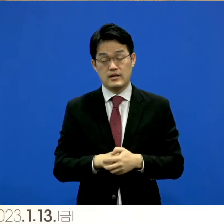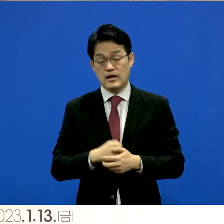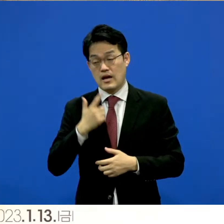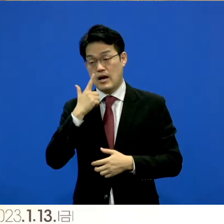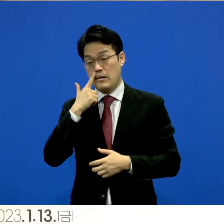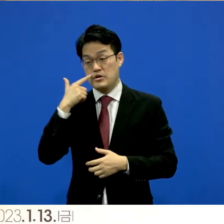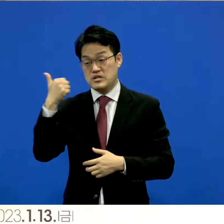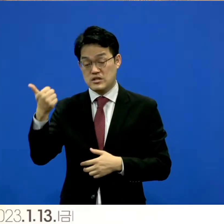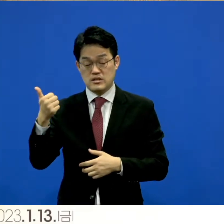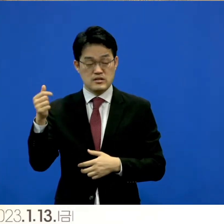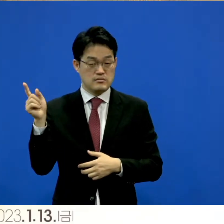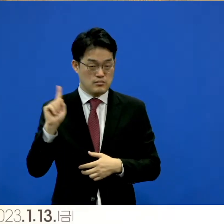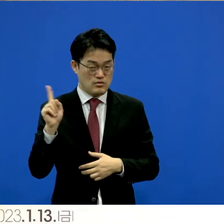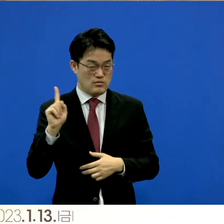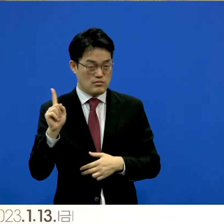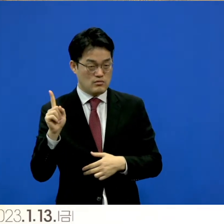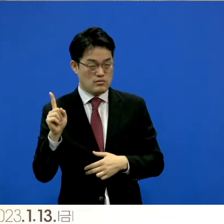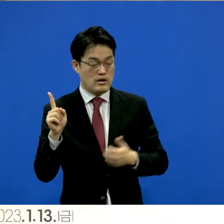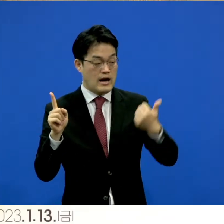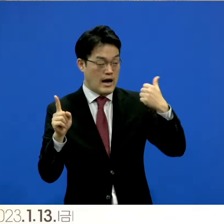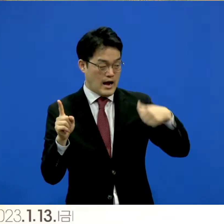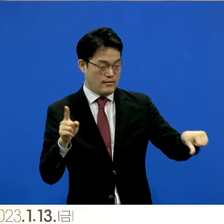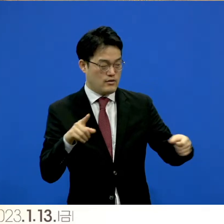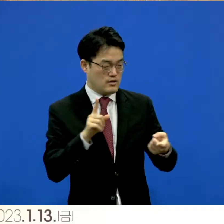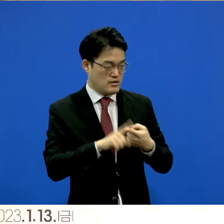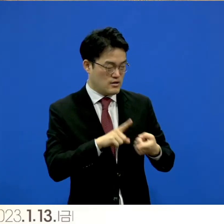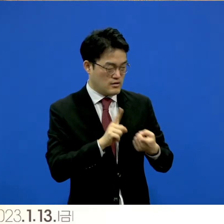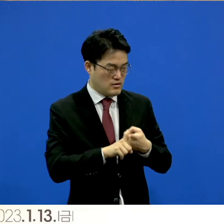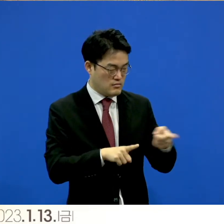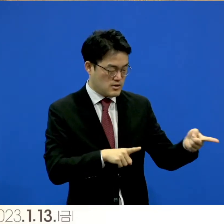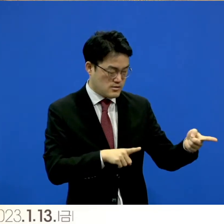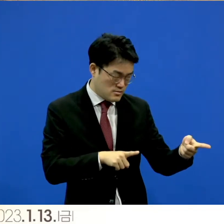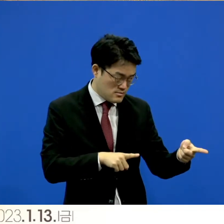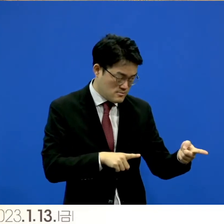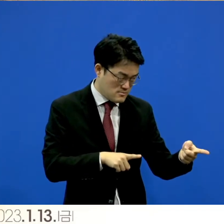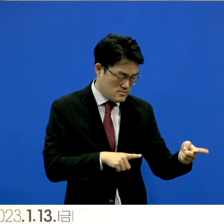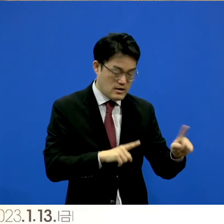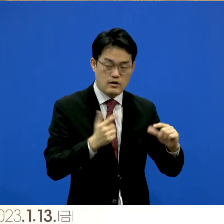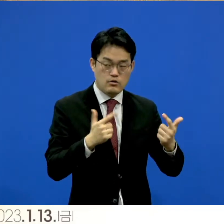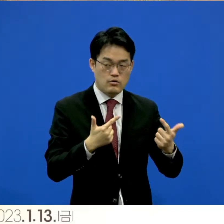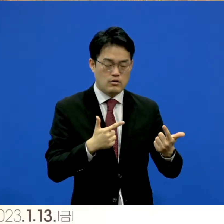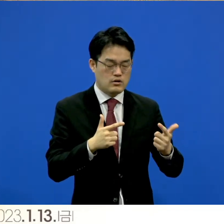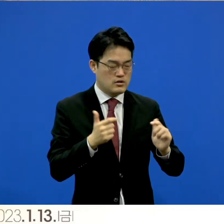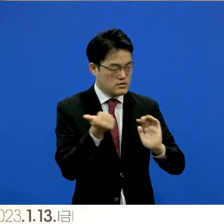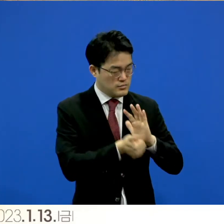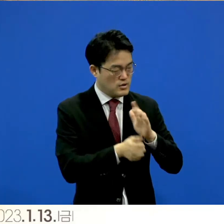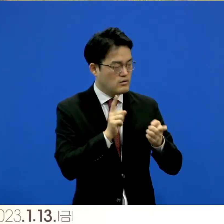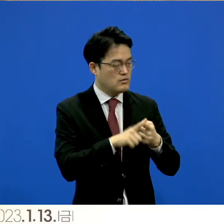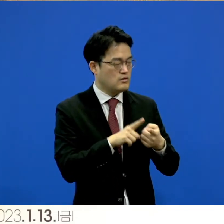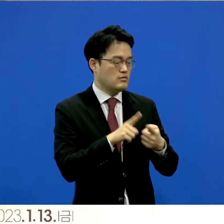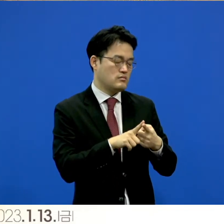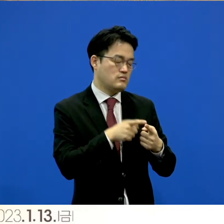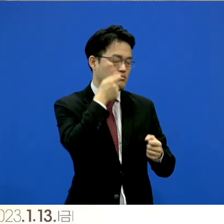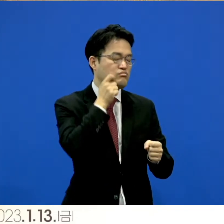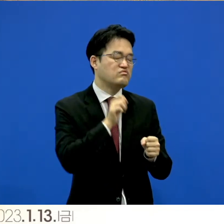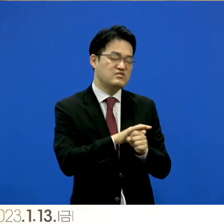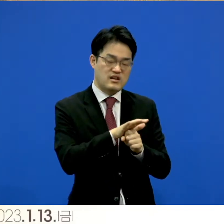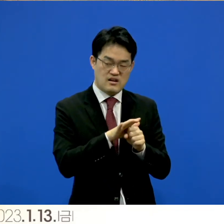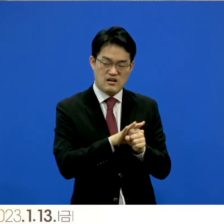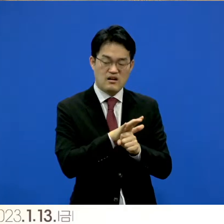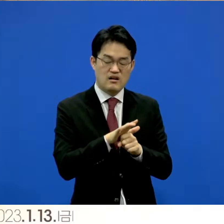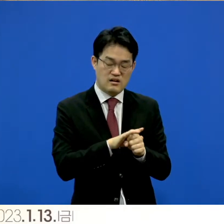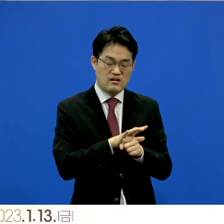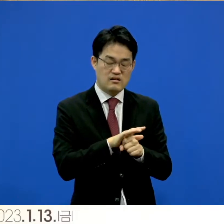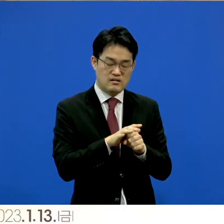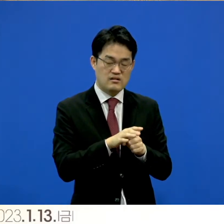자에 대한 무한 긍정의 시선으로 바라봅니다. 아버지의 사랑은 사람들이 만들어 놓은 규칙을 깹니다.